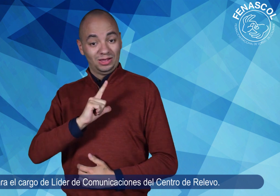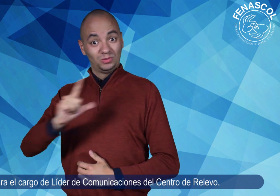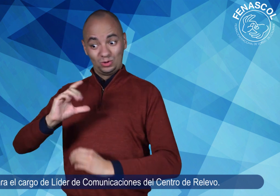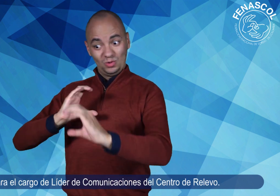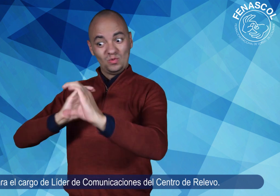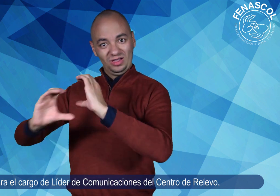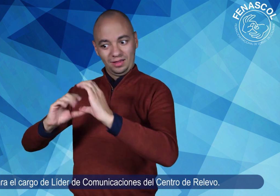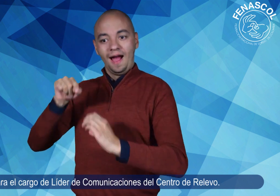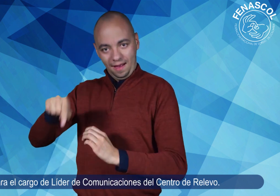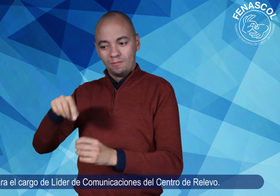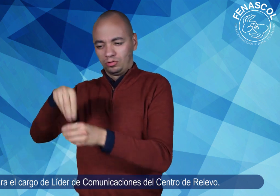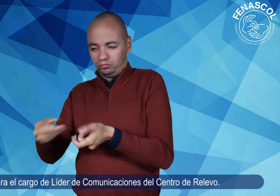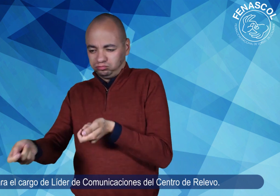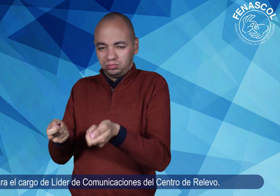comunicaciones del Centro de Reliego.